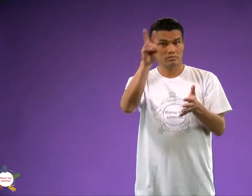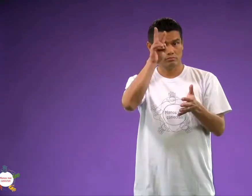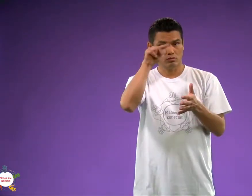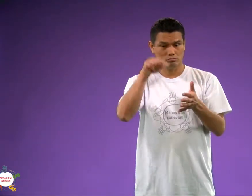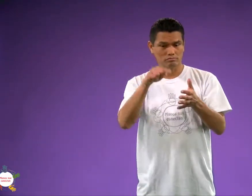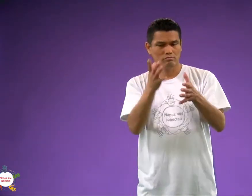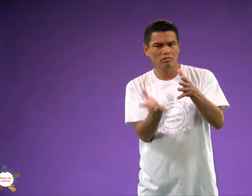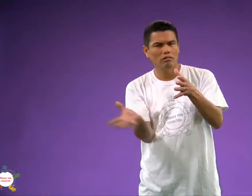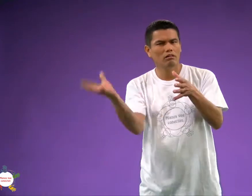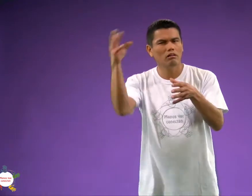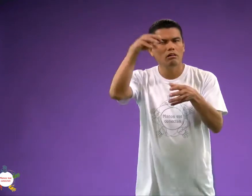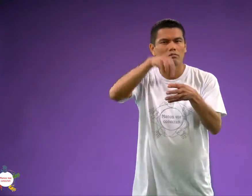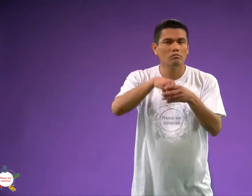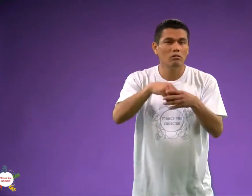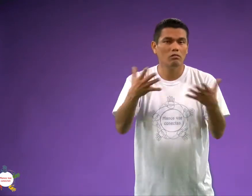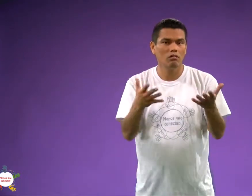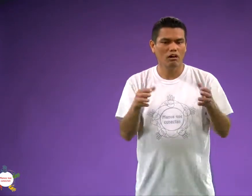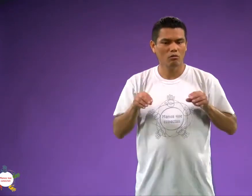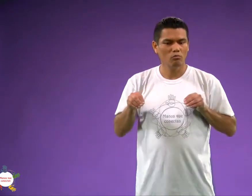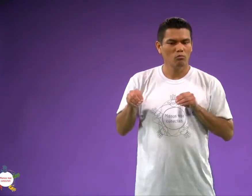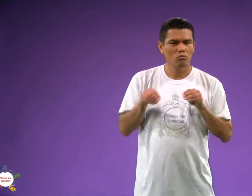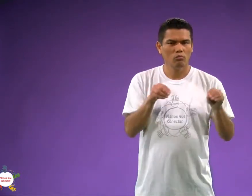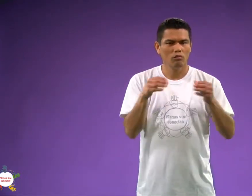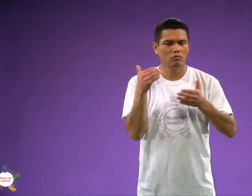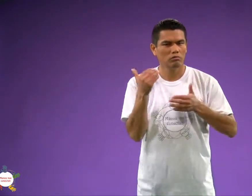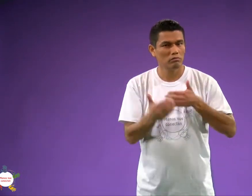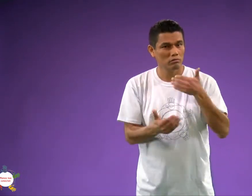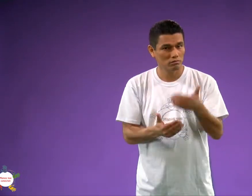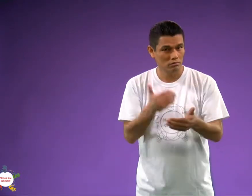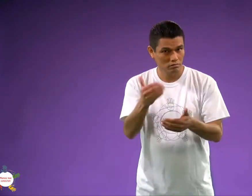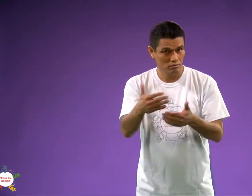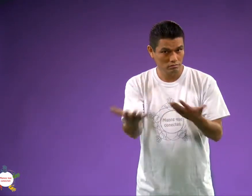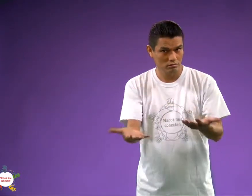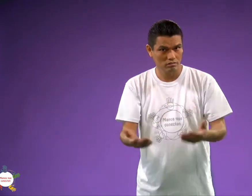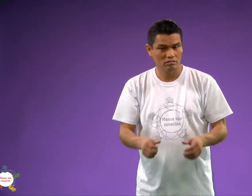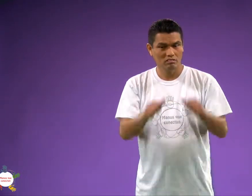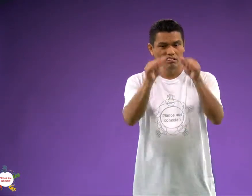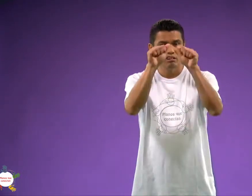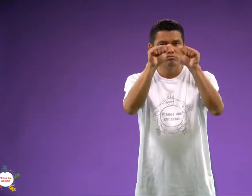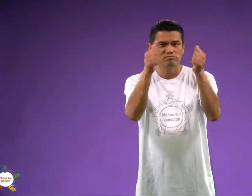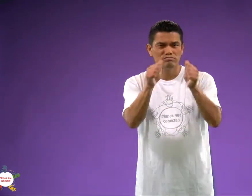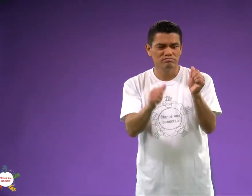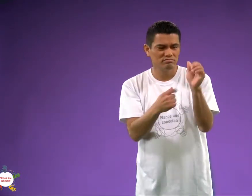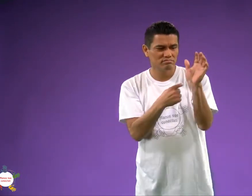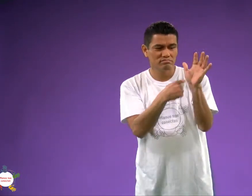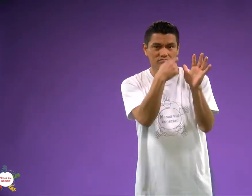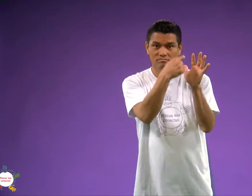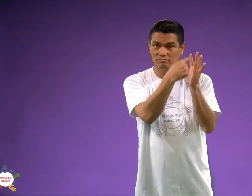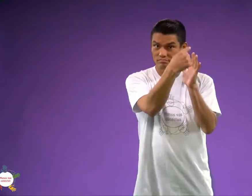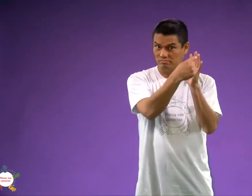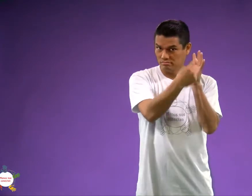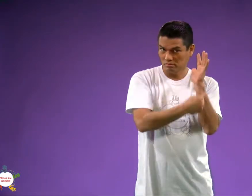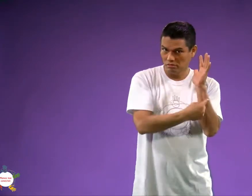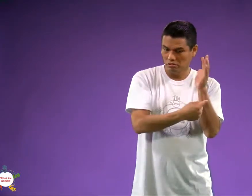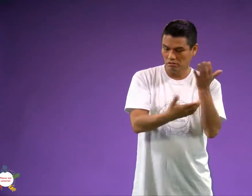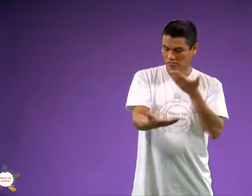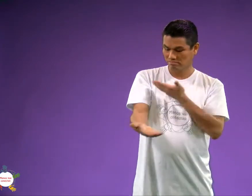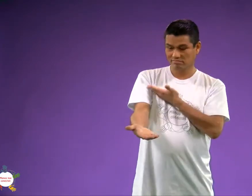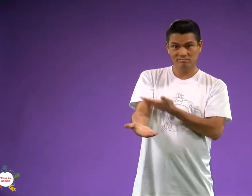La lengua de señas peruana consiste en una secuencia de movimientos consecutivos, configuraciones de las manos,